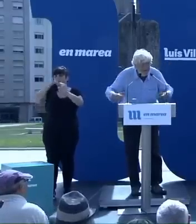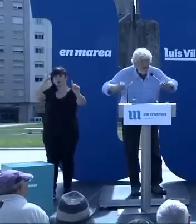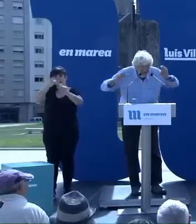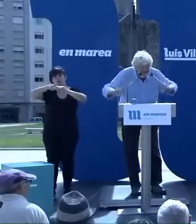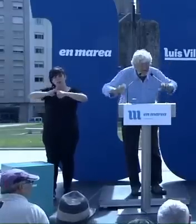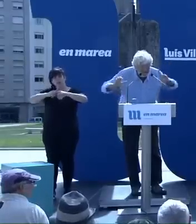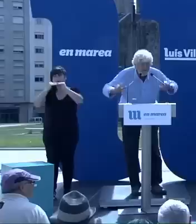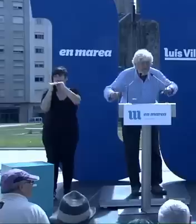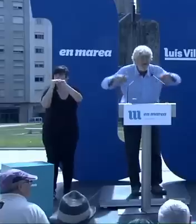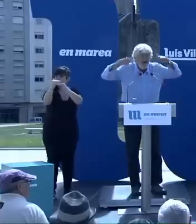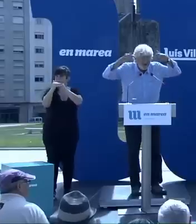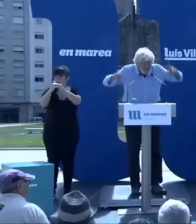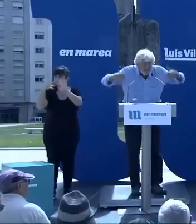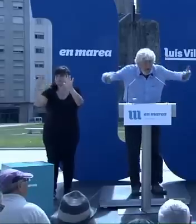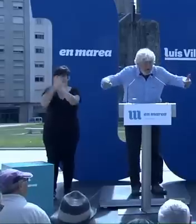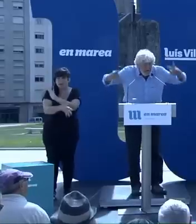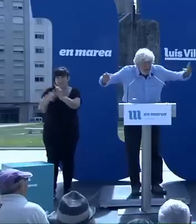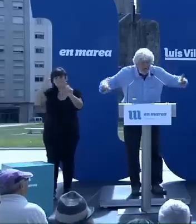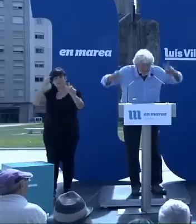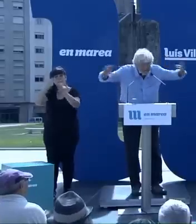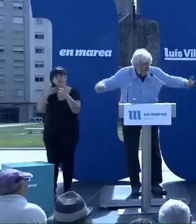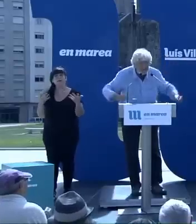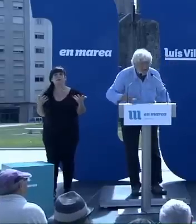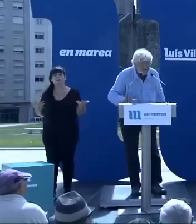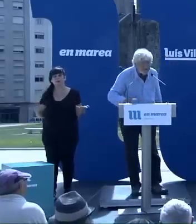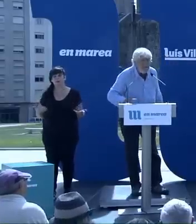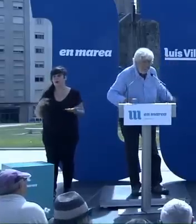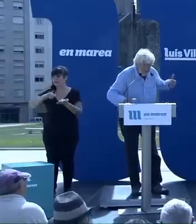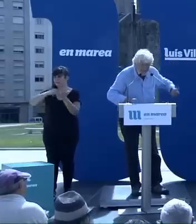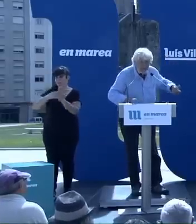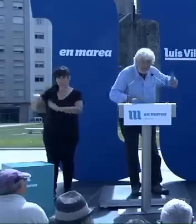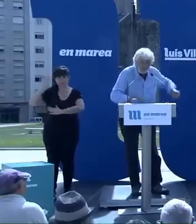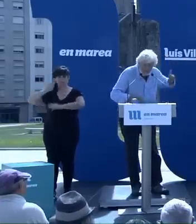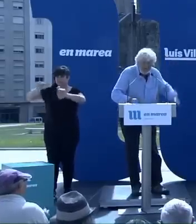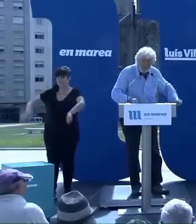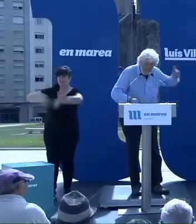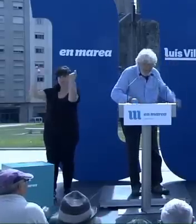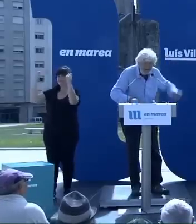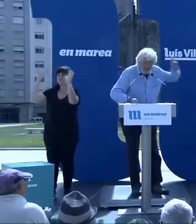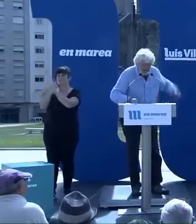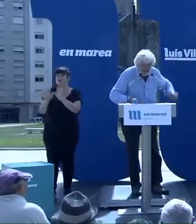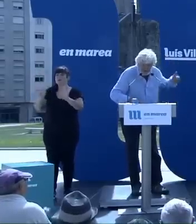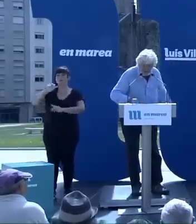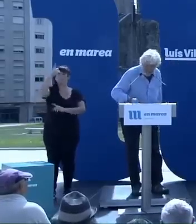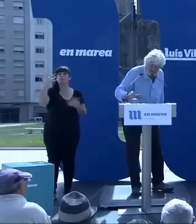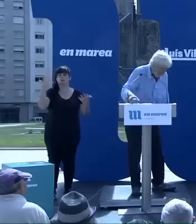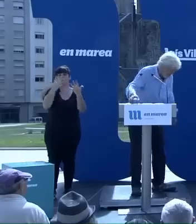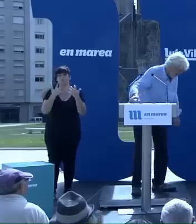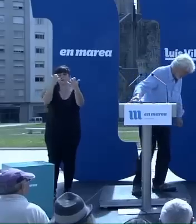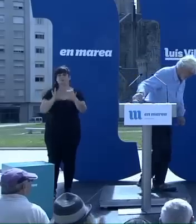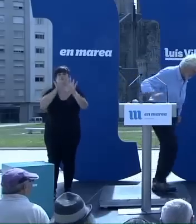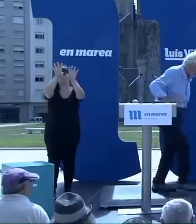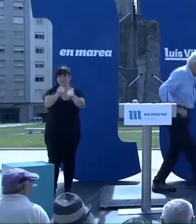e estable que faga realmente a ruptura con todo este réxime corrupto. Pero primeiro temos que chegar ao Parlamento e á Xunta de Galicia, nada